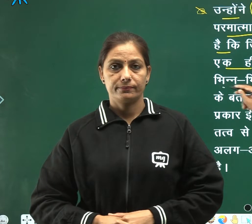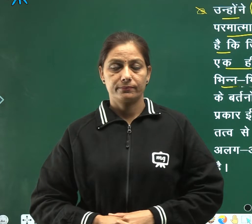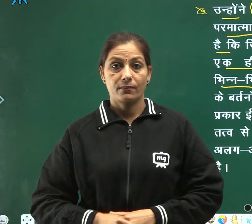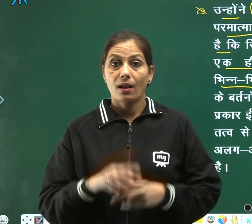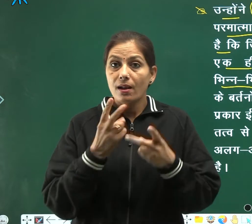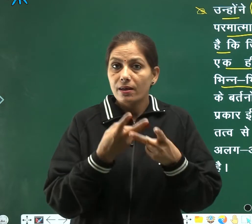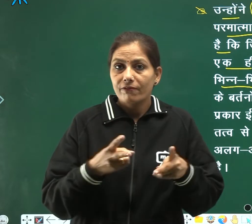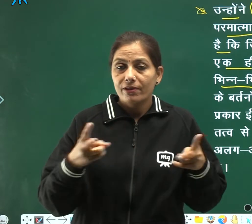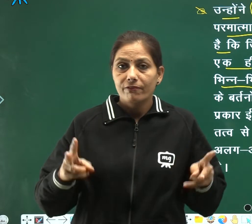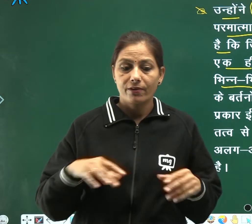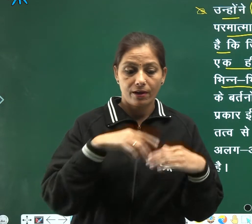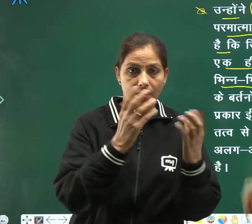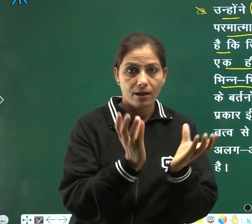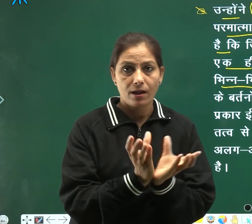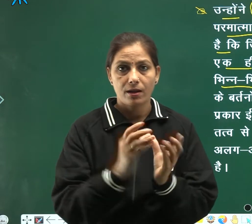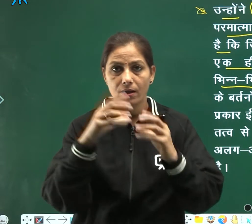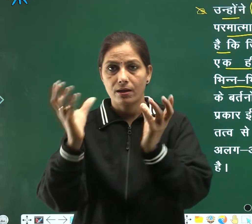भिन्न भिन्न आकार